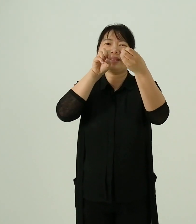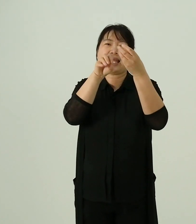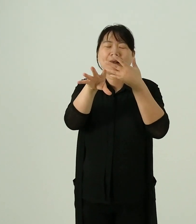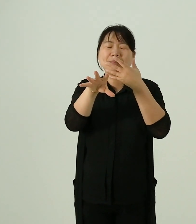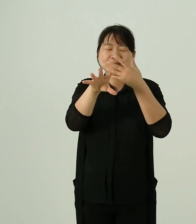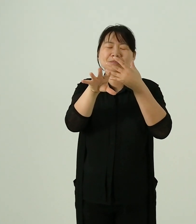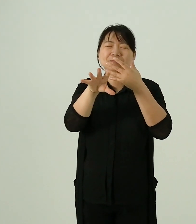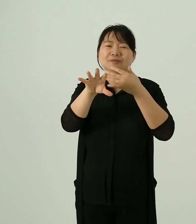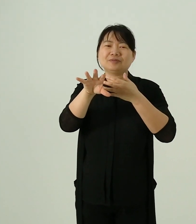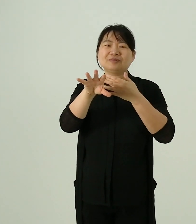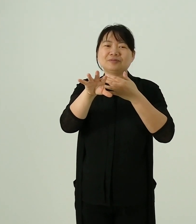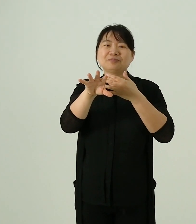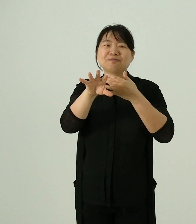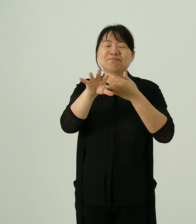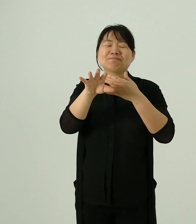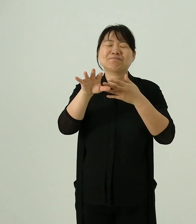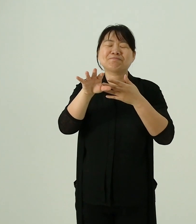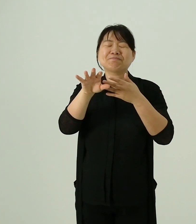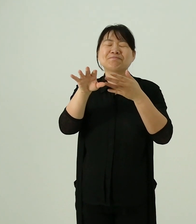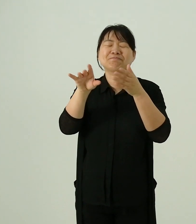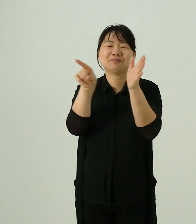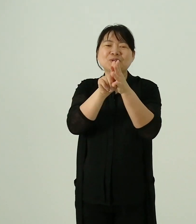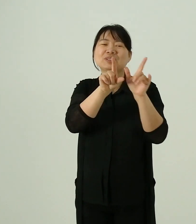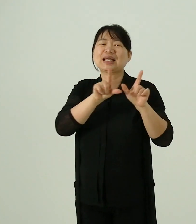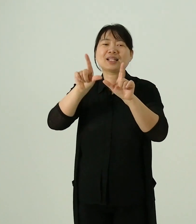태도인 것입니다.